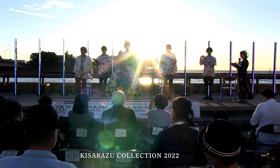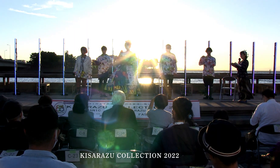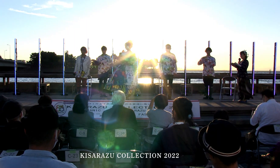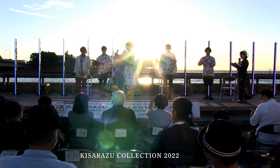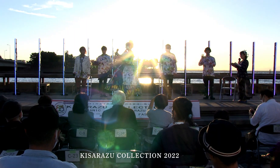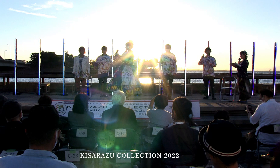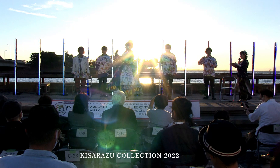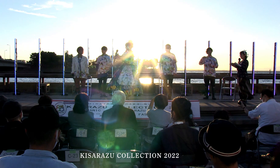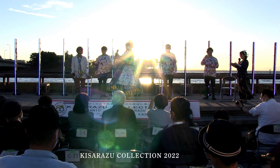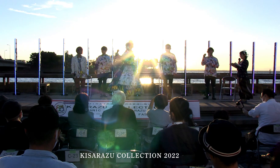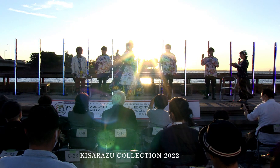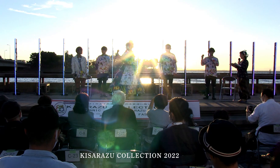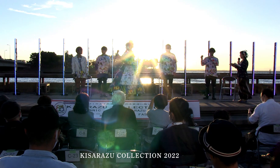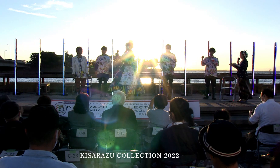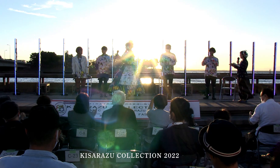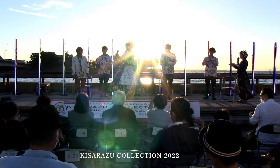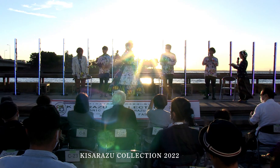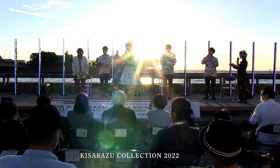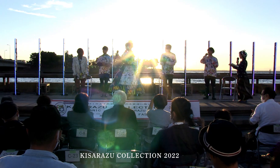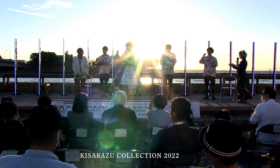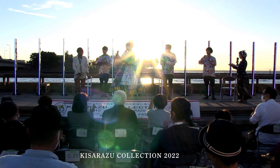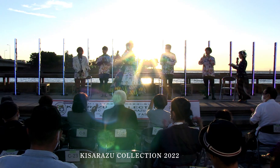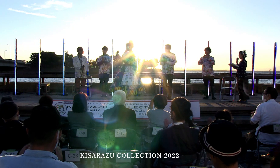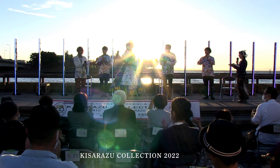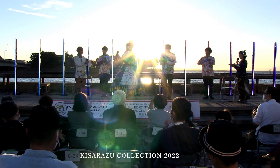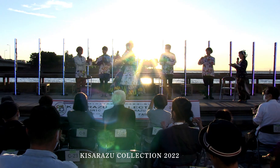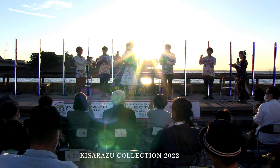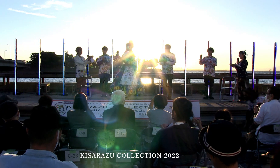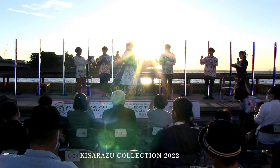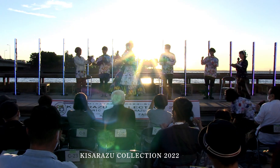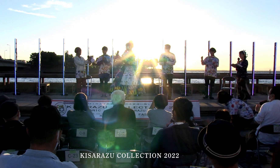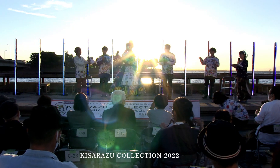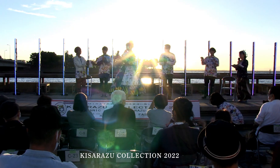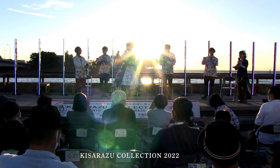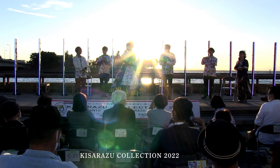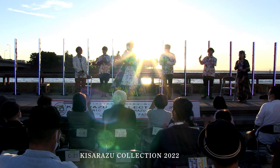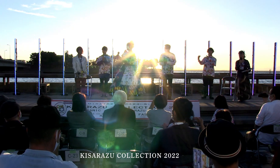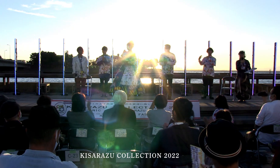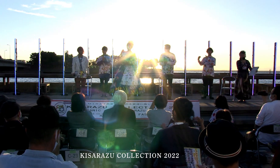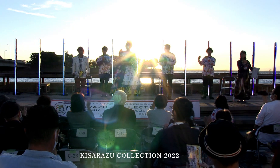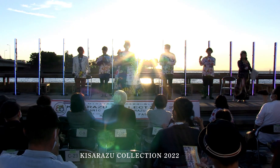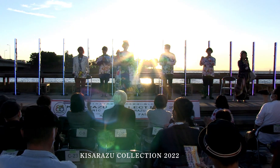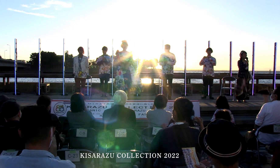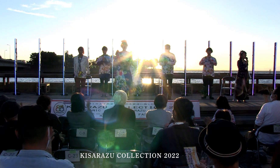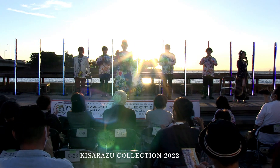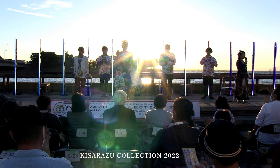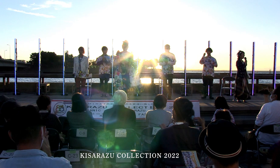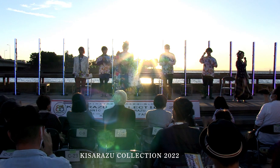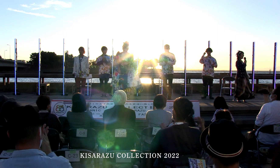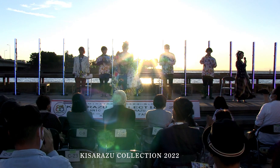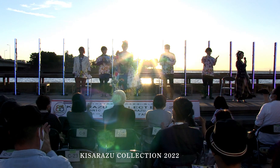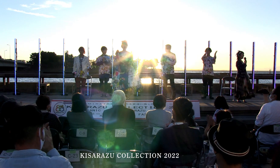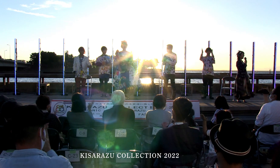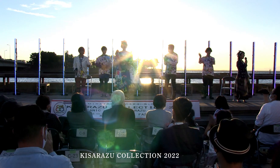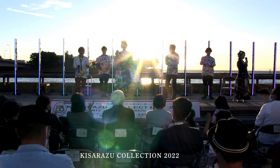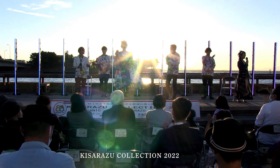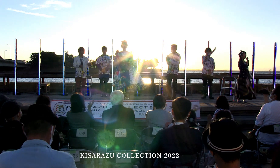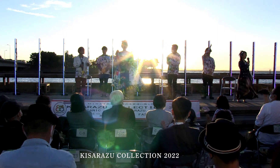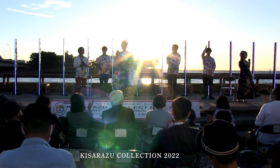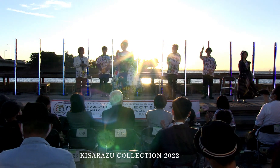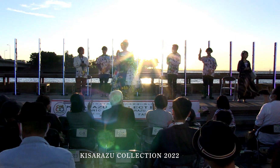鶴田隆文様とともにトークショーを行わせていただきます。皆様大きな拍手をお願い